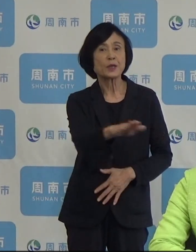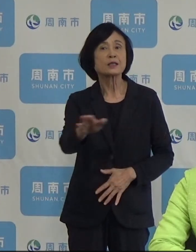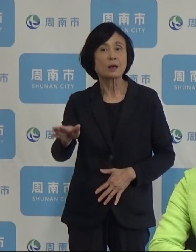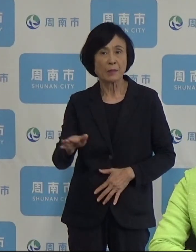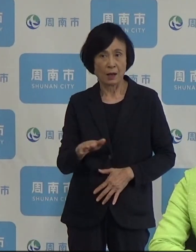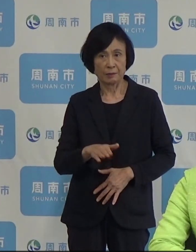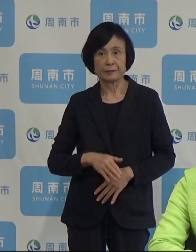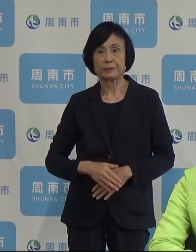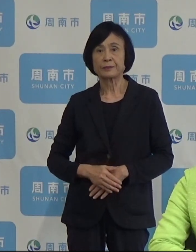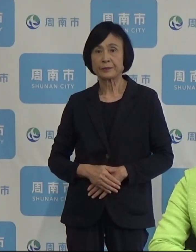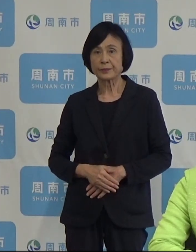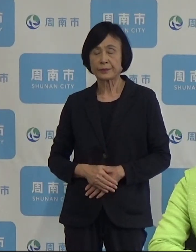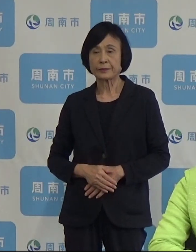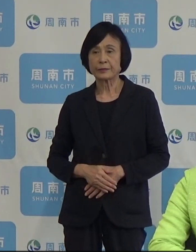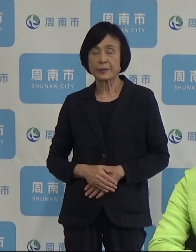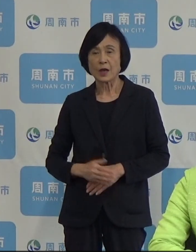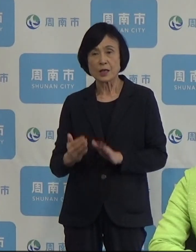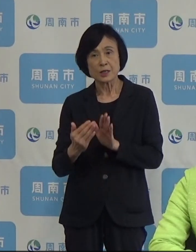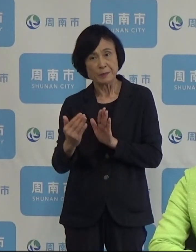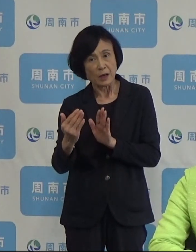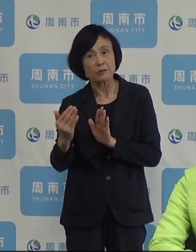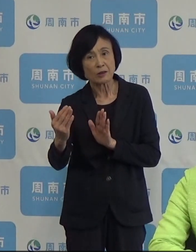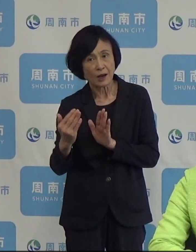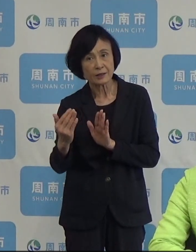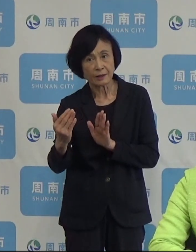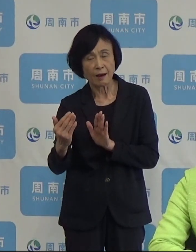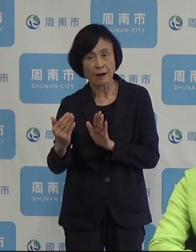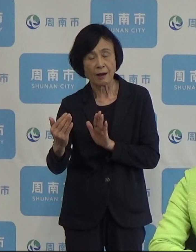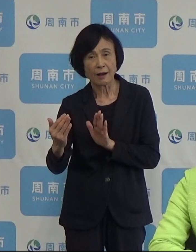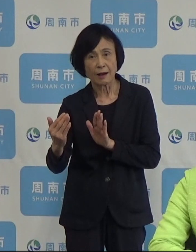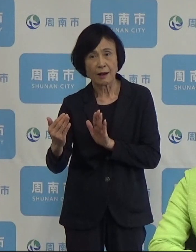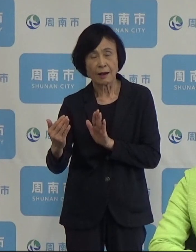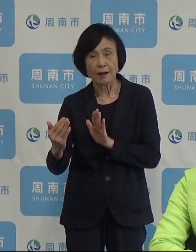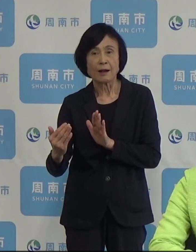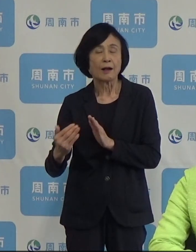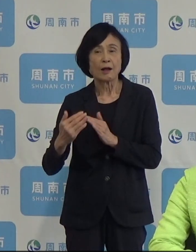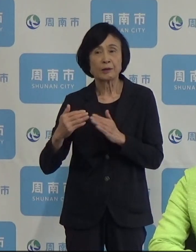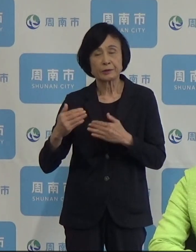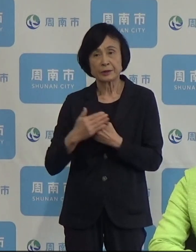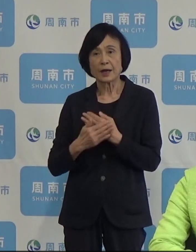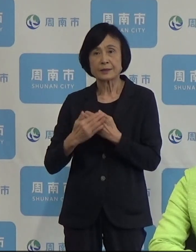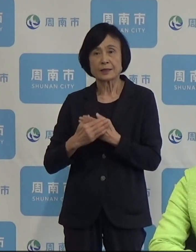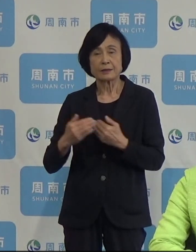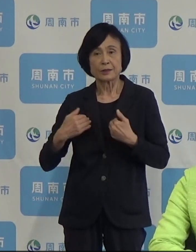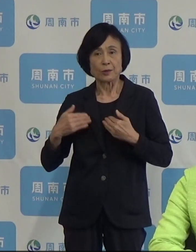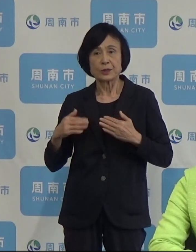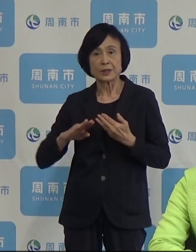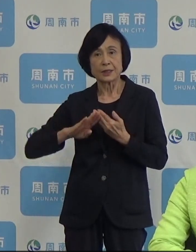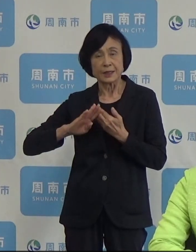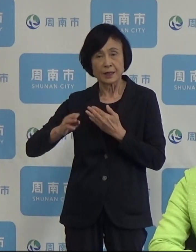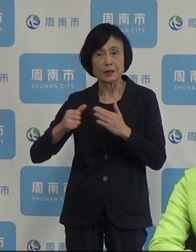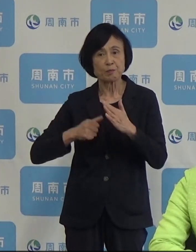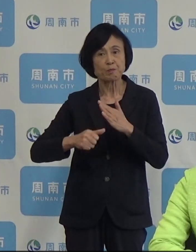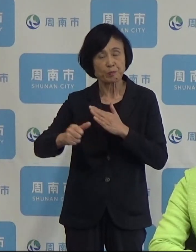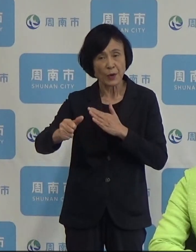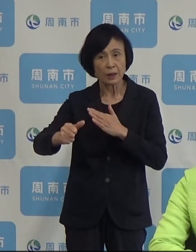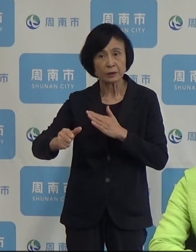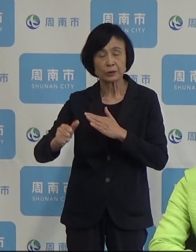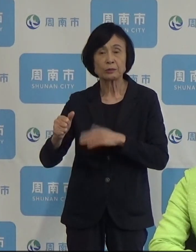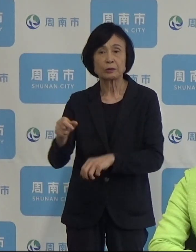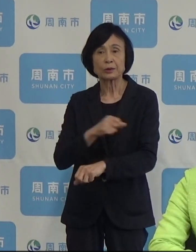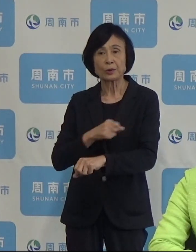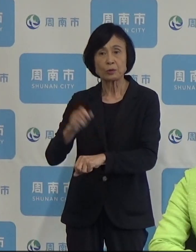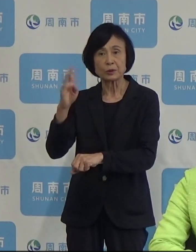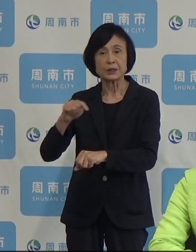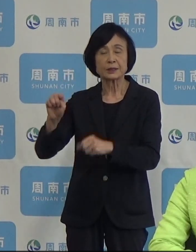かれましては、当面の間、不要不急の外出、特に県外への移動は